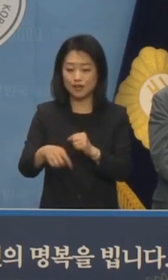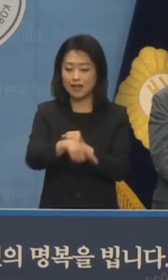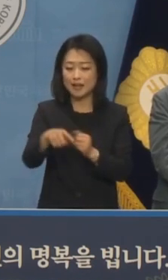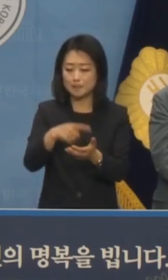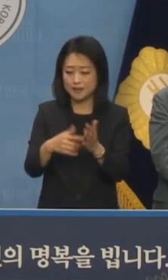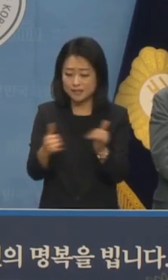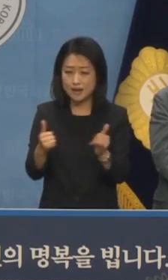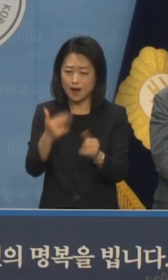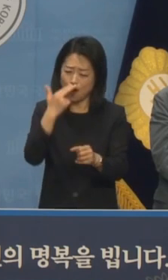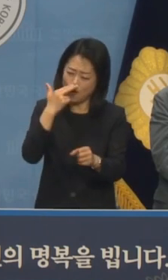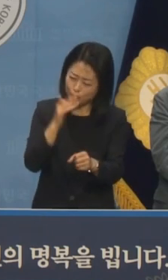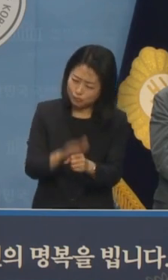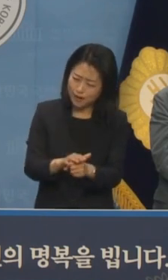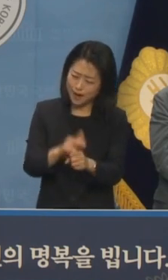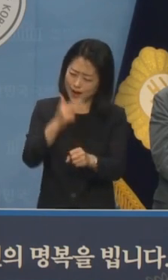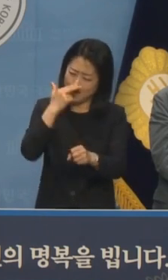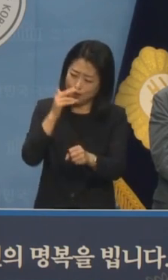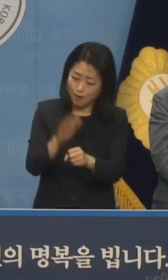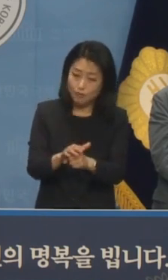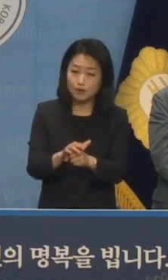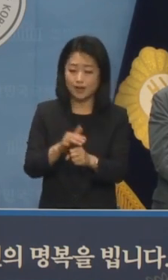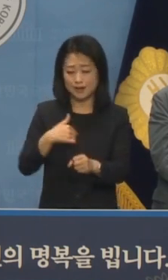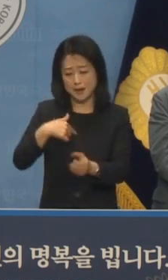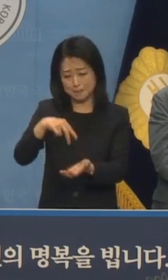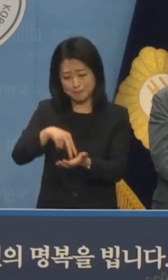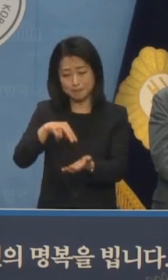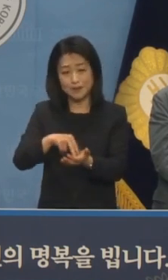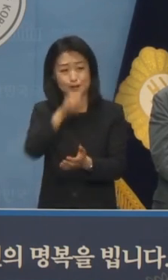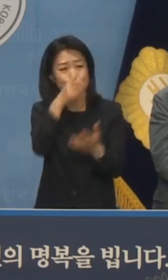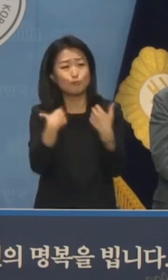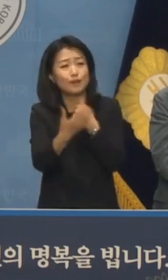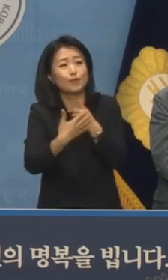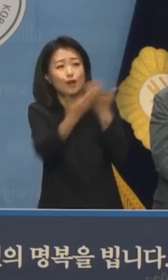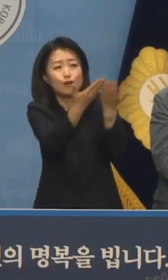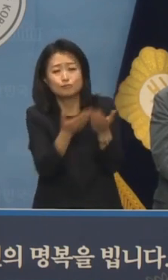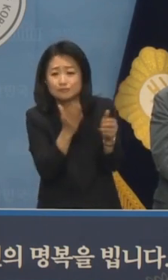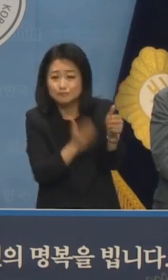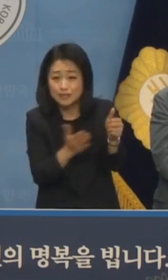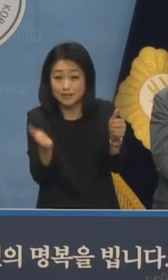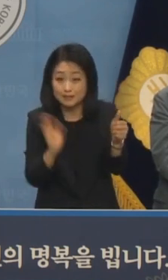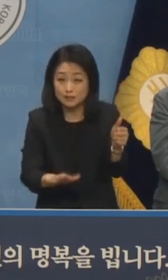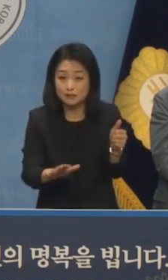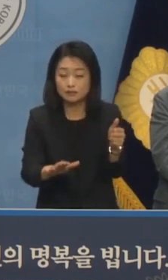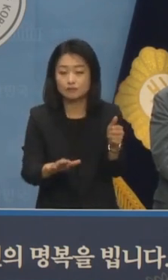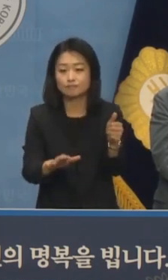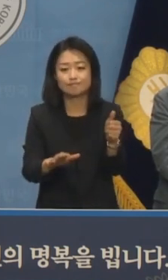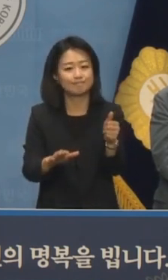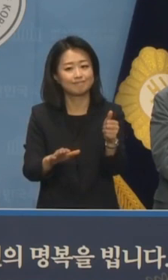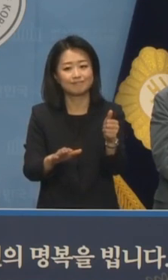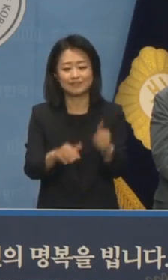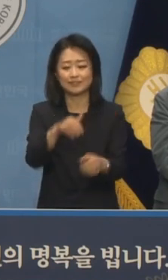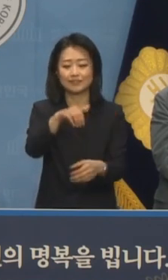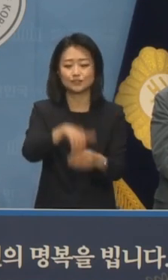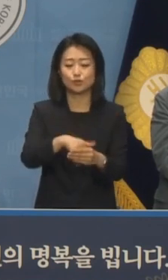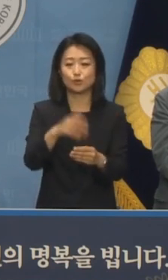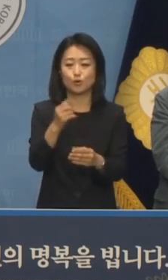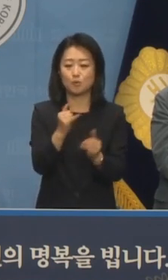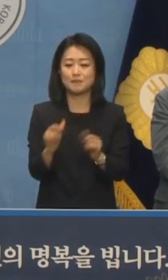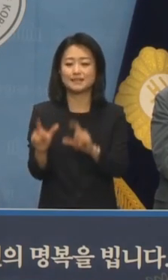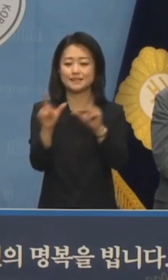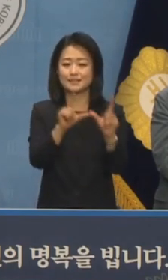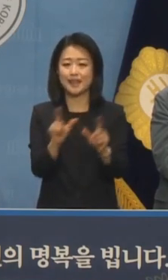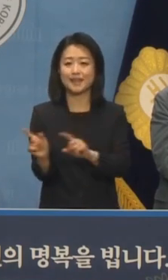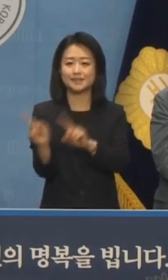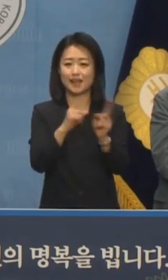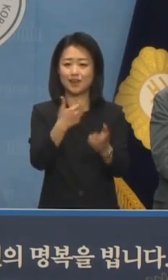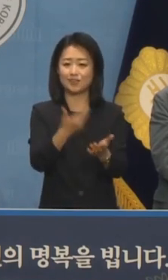소리를 내어 자신의 처지를 이야기하고 정부의 손길을 기다렸습니다. 그러나 선거로 민생을 살리라는 민의가